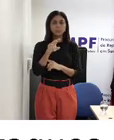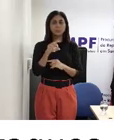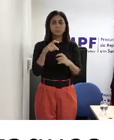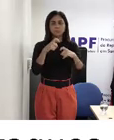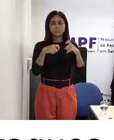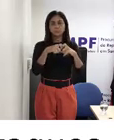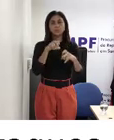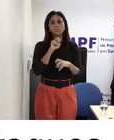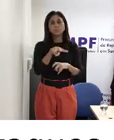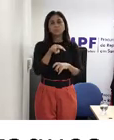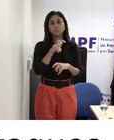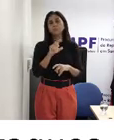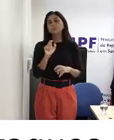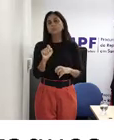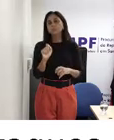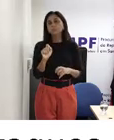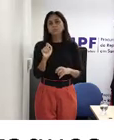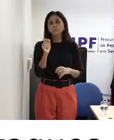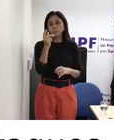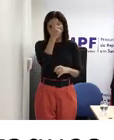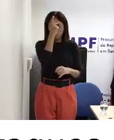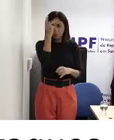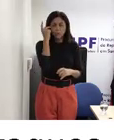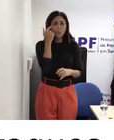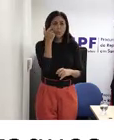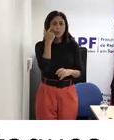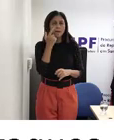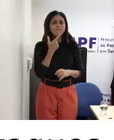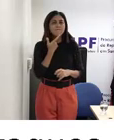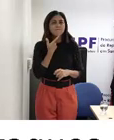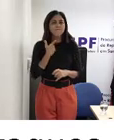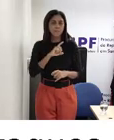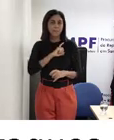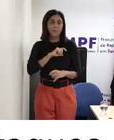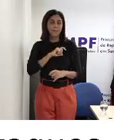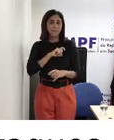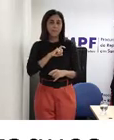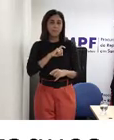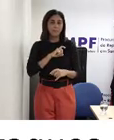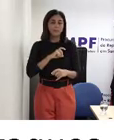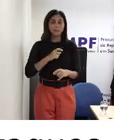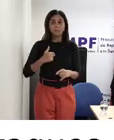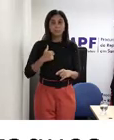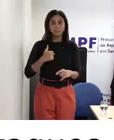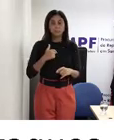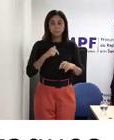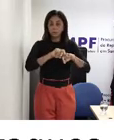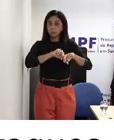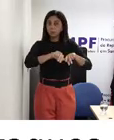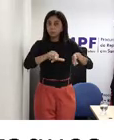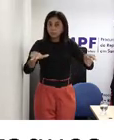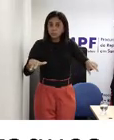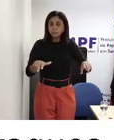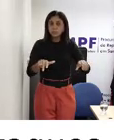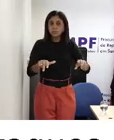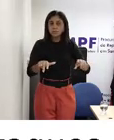todo inclusive os crimin nosos eles por estarem mais ali de perto da sociedade começaram a enveredar mais por esses crimes cibernéticos achando